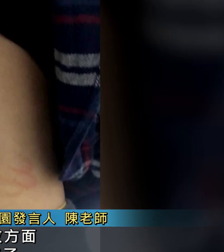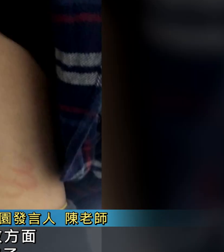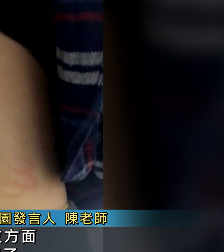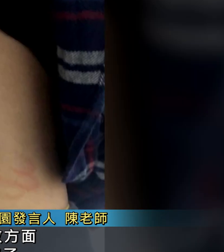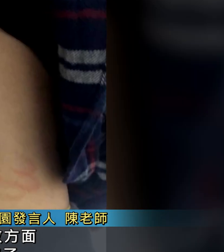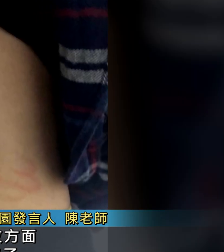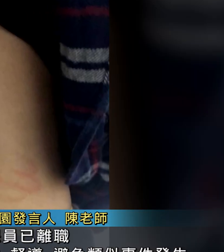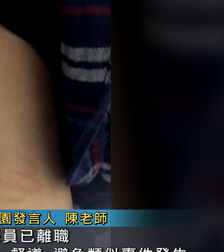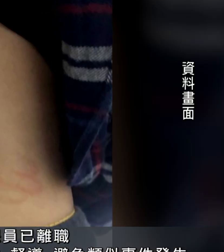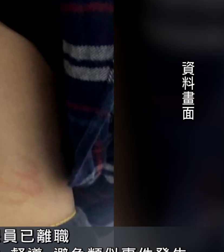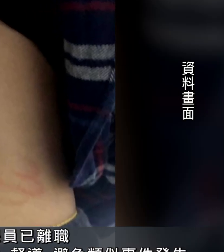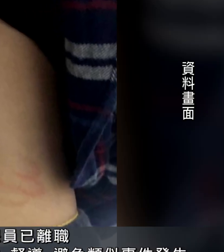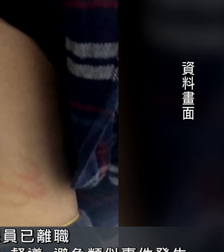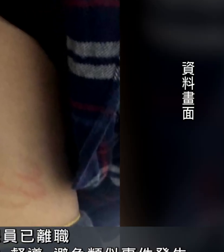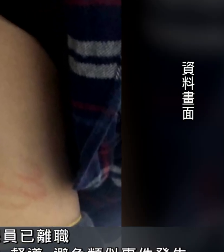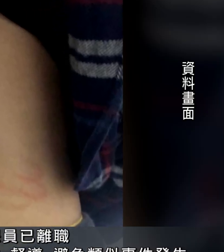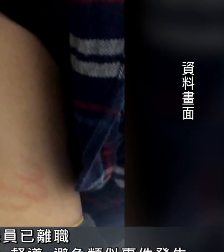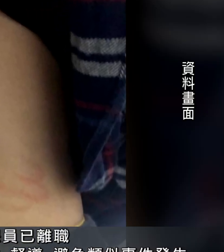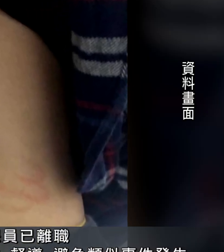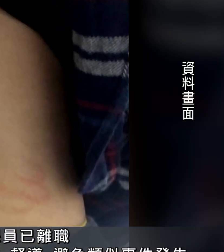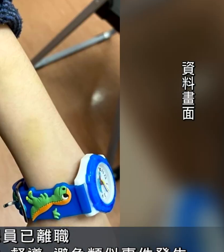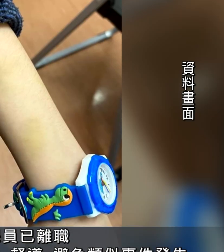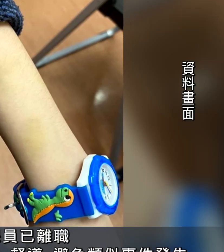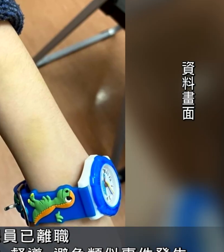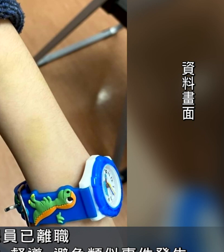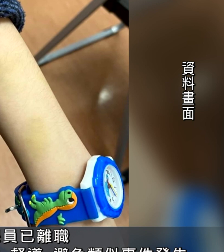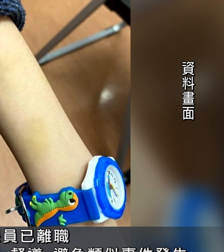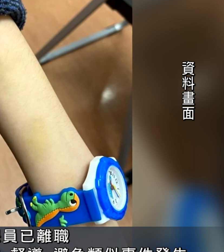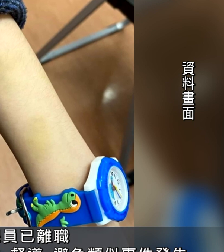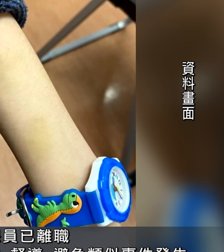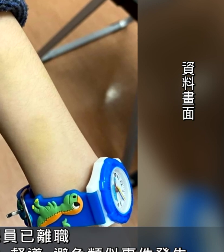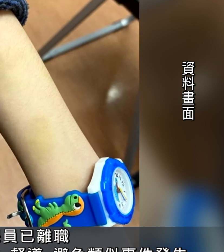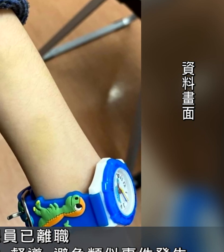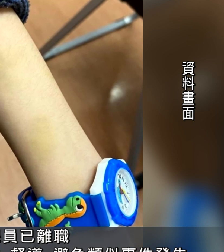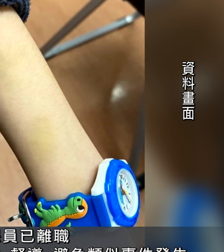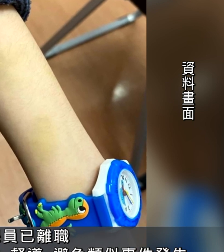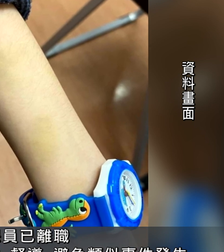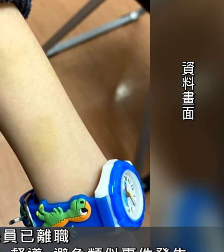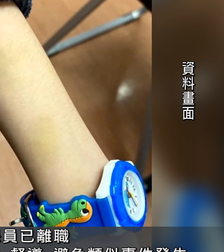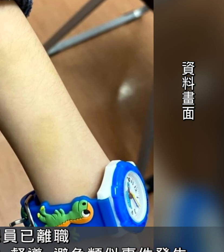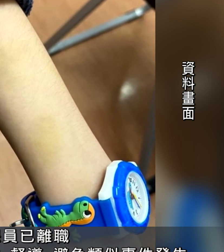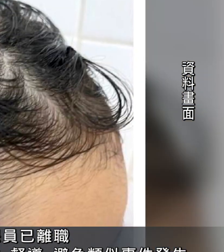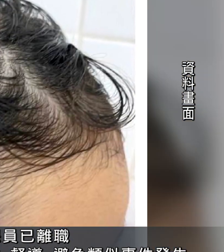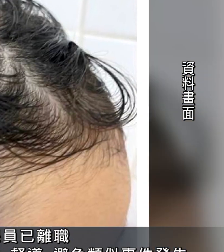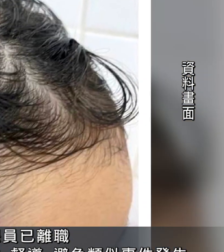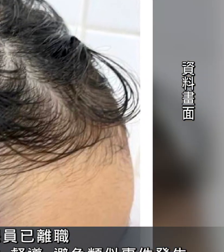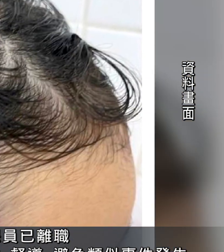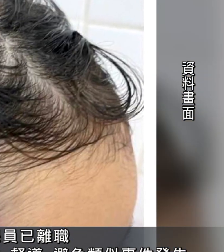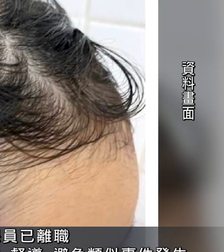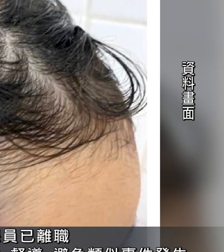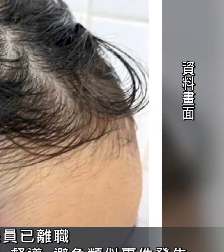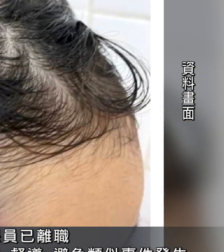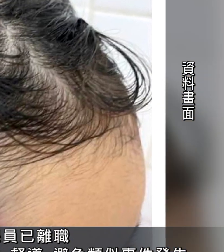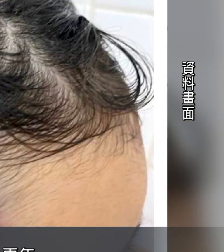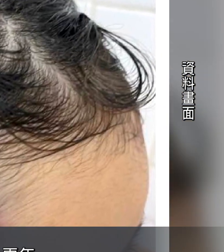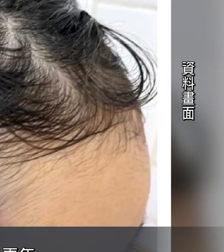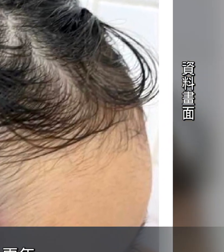子。 校方强调，诚信教保员已离职，目前持续加强巡堂督导，避免类似事件发生。部分家长表